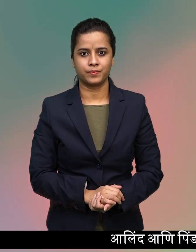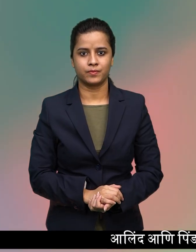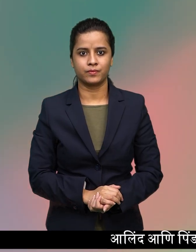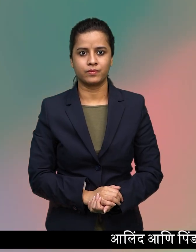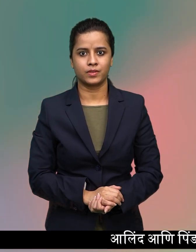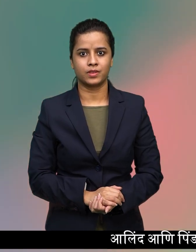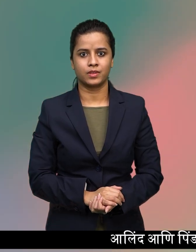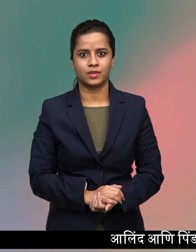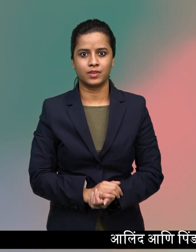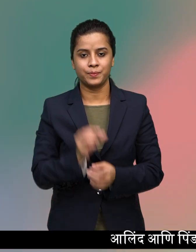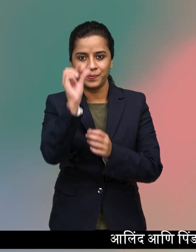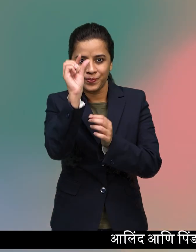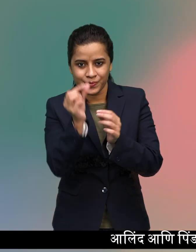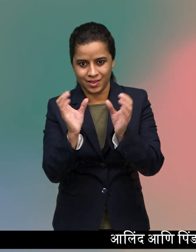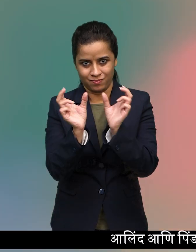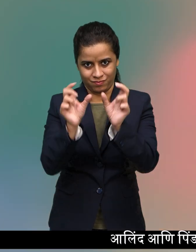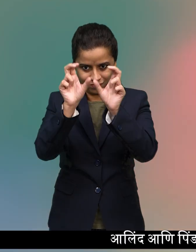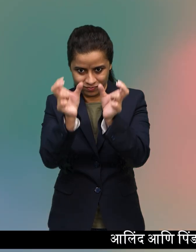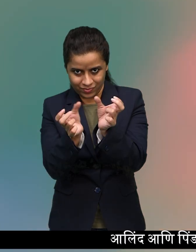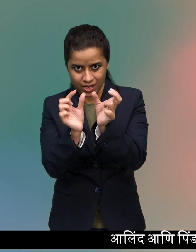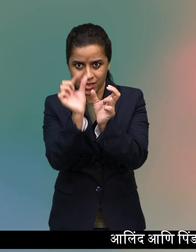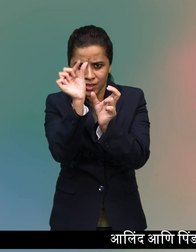अलिंद आणि पिंडकोश यांच्या दरम्यान असलेले पटल